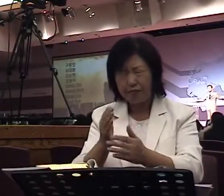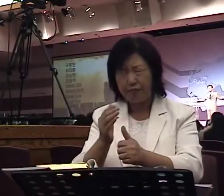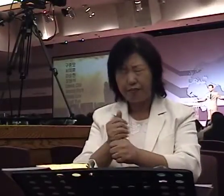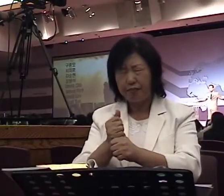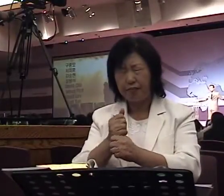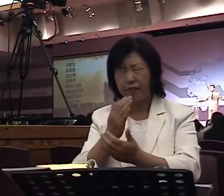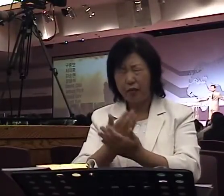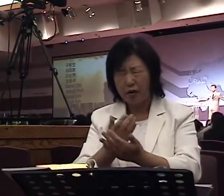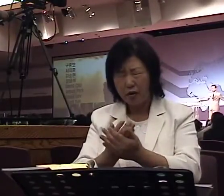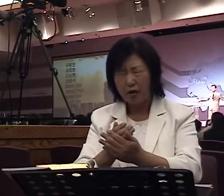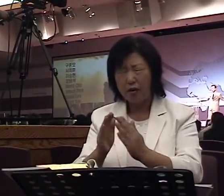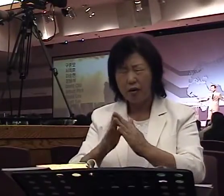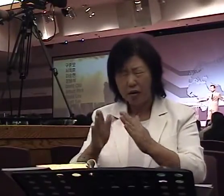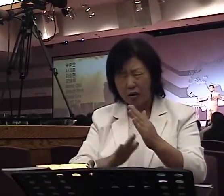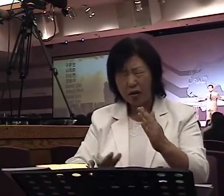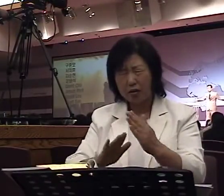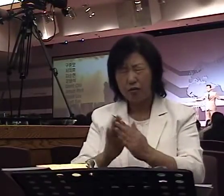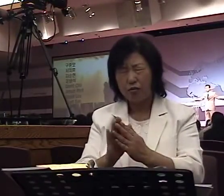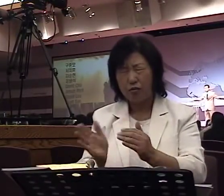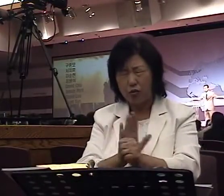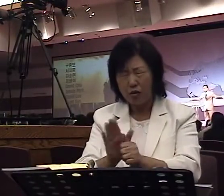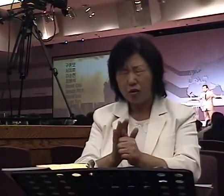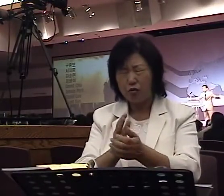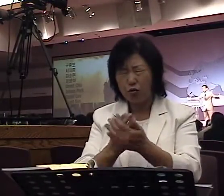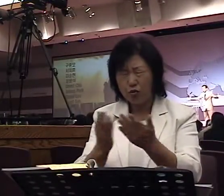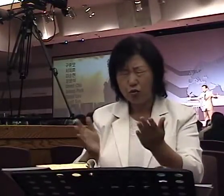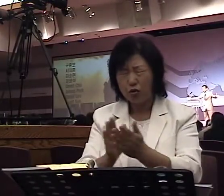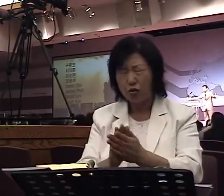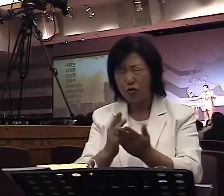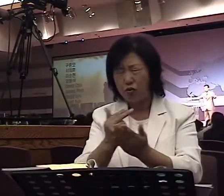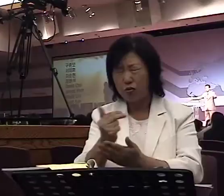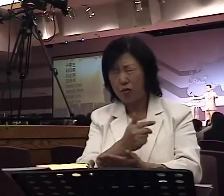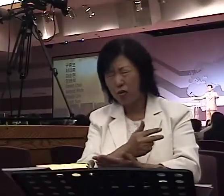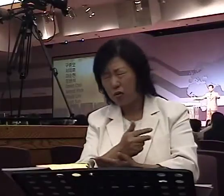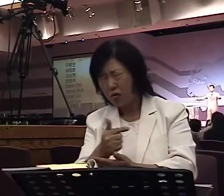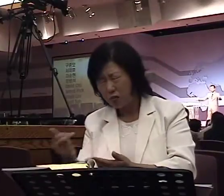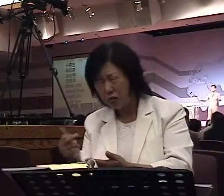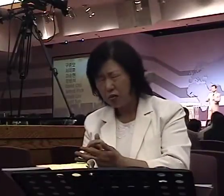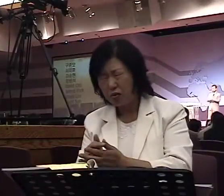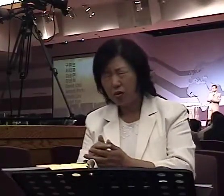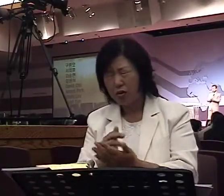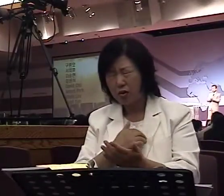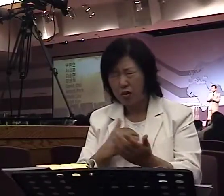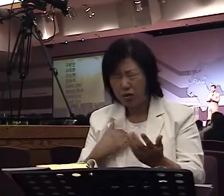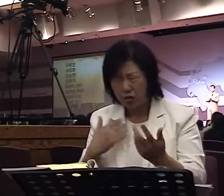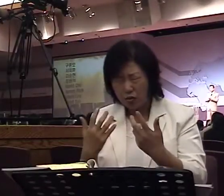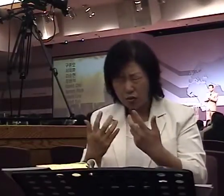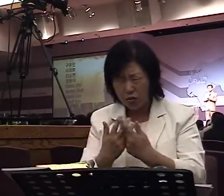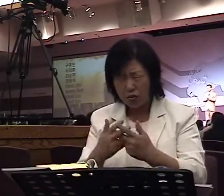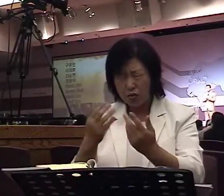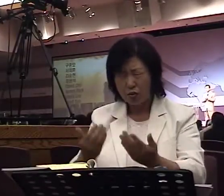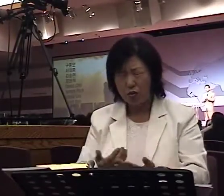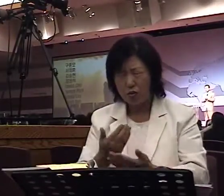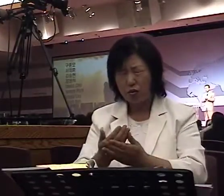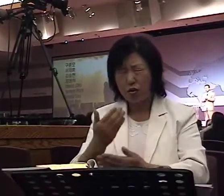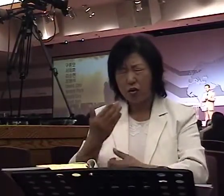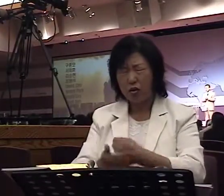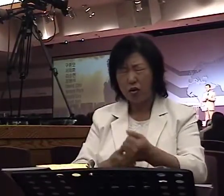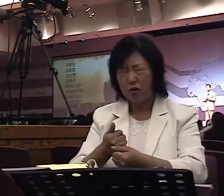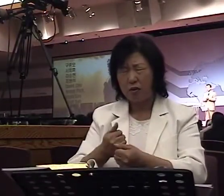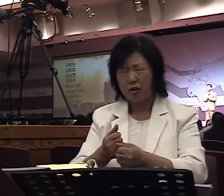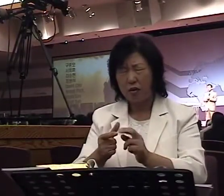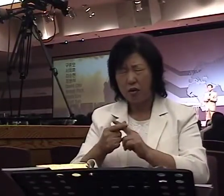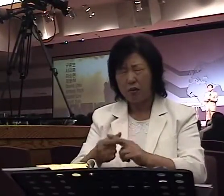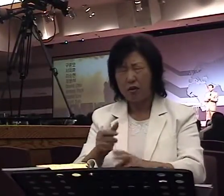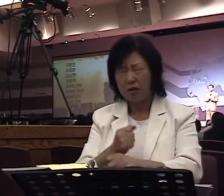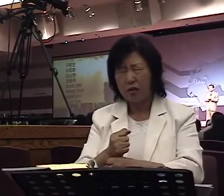위로하여 주시옵시고 주님의 엄청난 사랑으로 주여 채워 주시옵소서. 하나님이 함께 하심을 알게